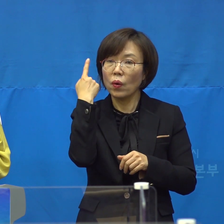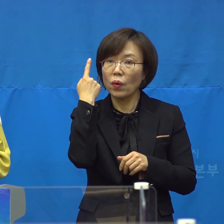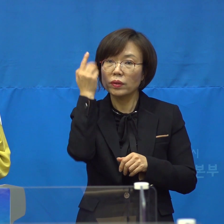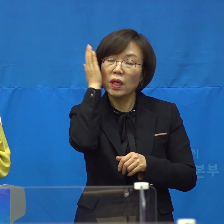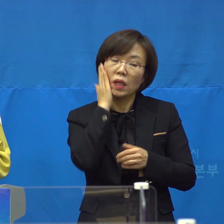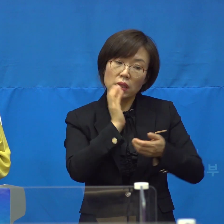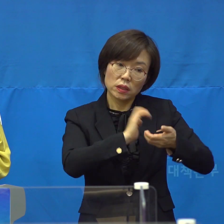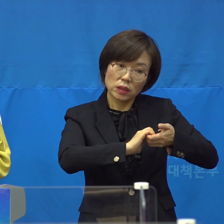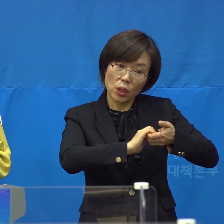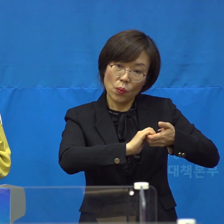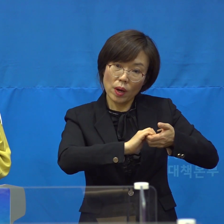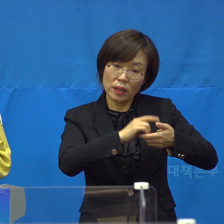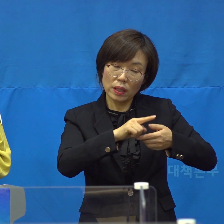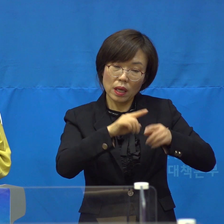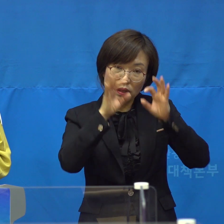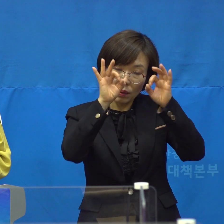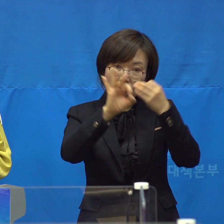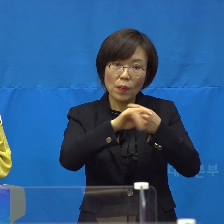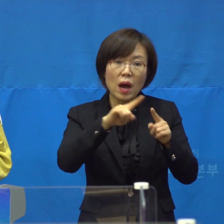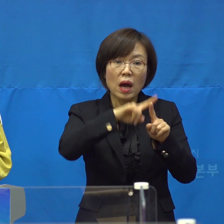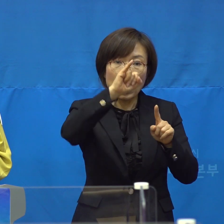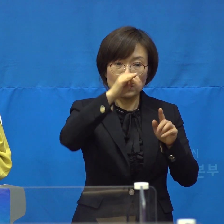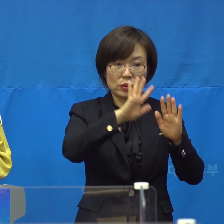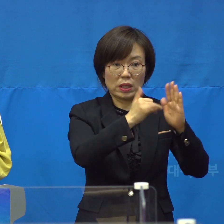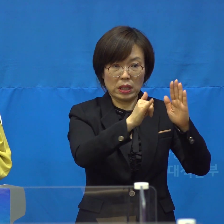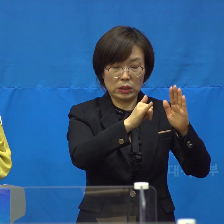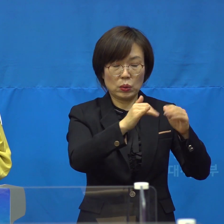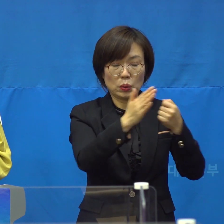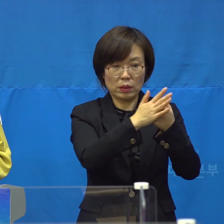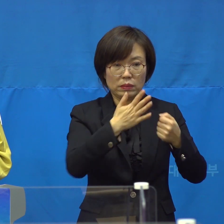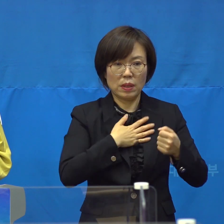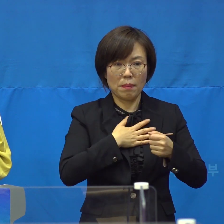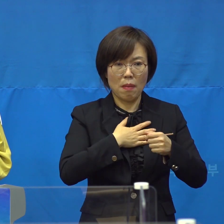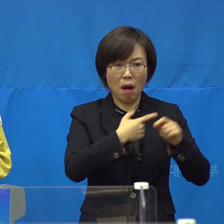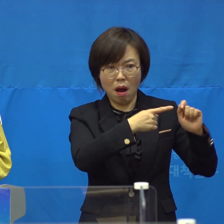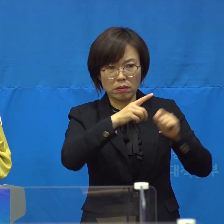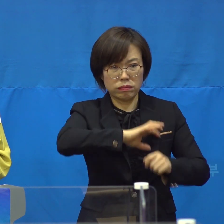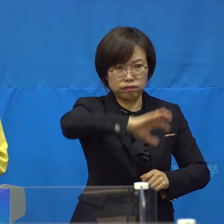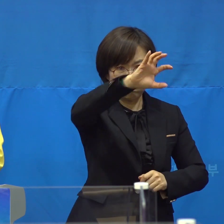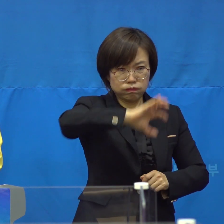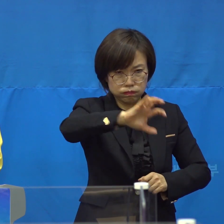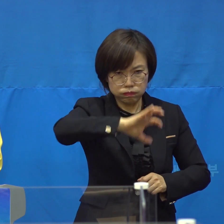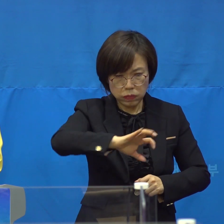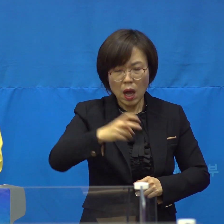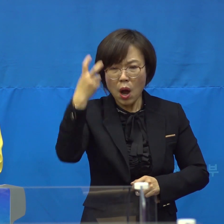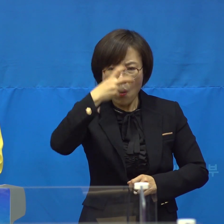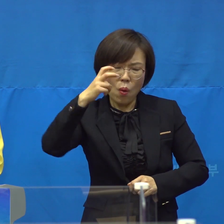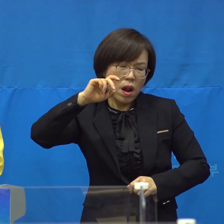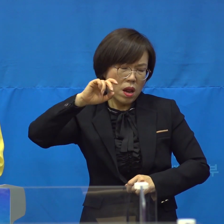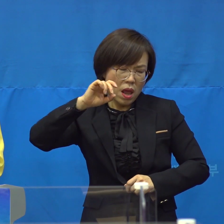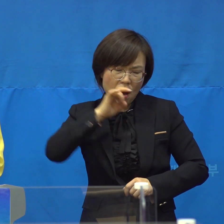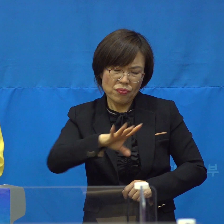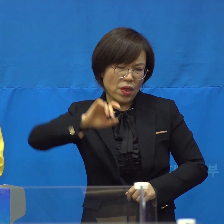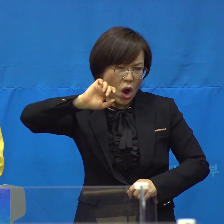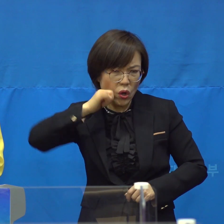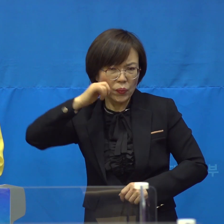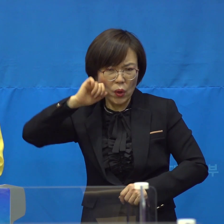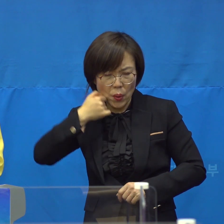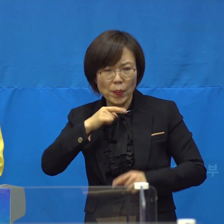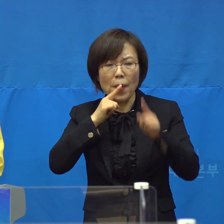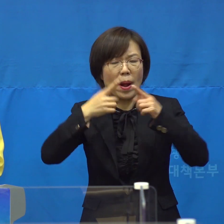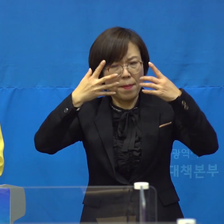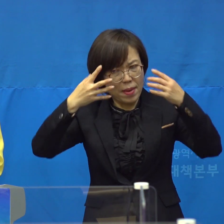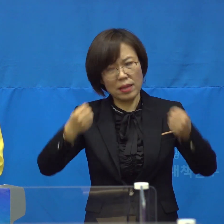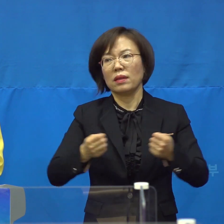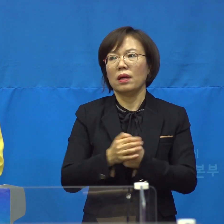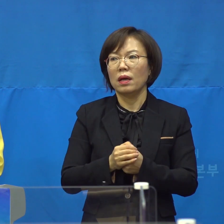뭐 청와대 국민청원에 잠깐 뭐 간호사 가족이라고 뭐 글을 올린다거나 뭐 간간이 좀 관리가 잘 안 된다 뭐 어렵다 이런 호소나 주장들이 좀